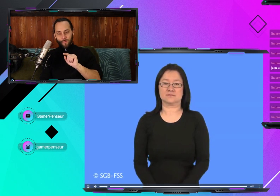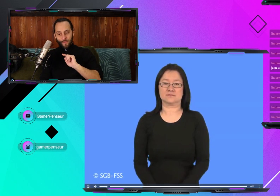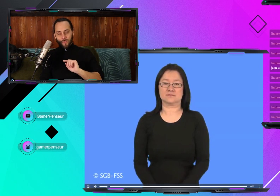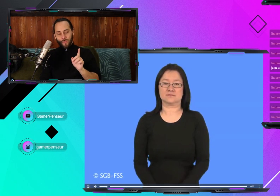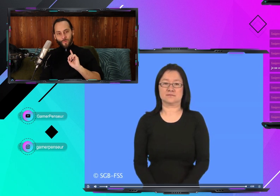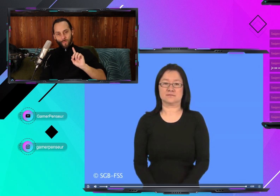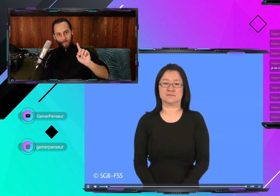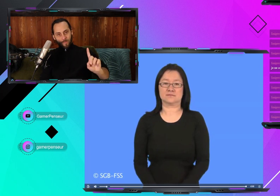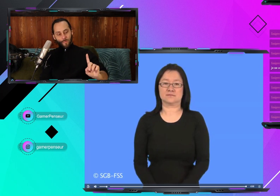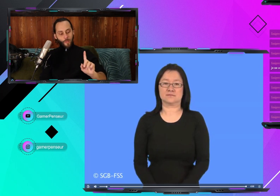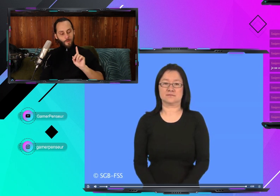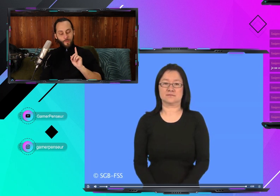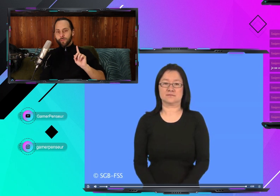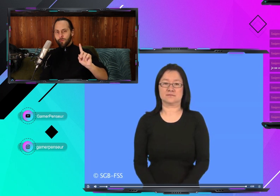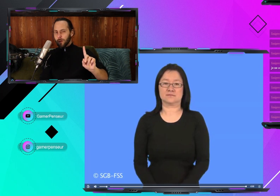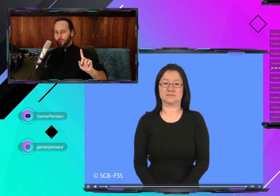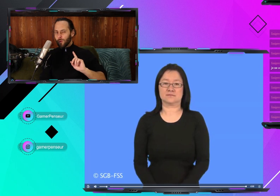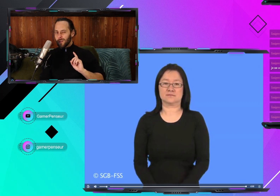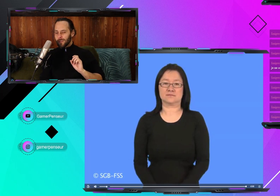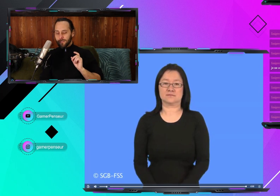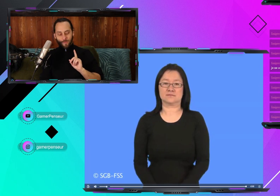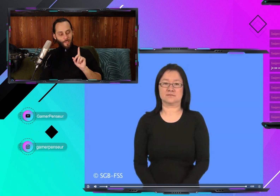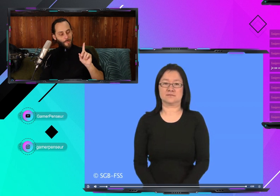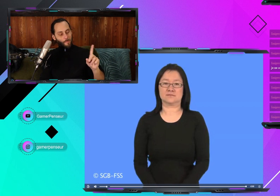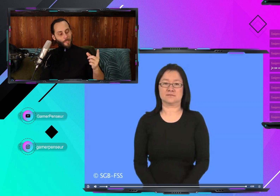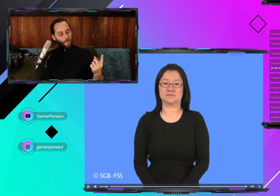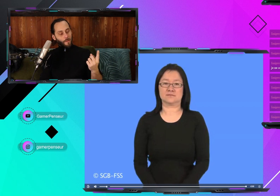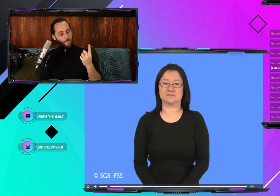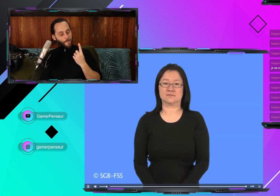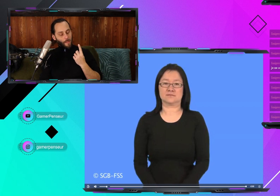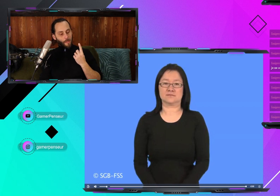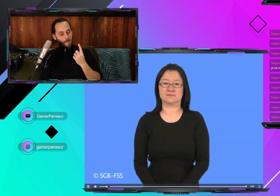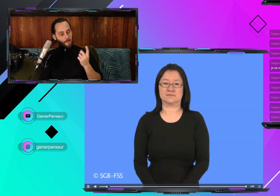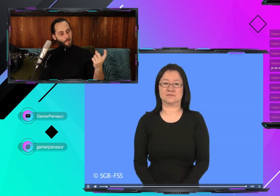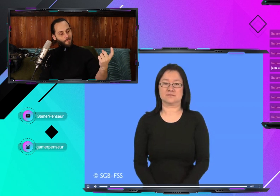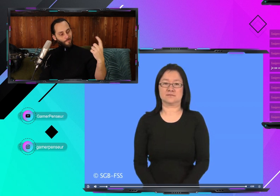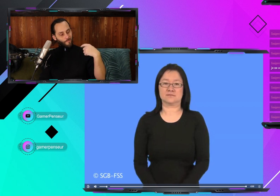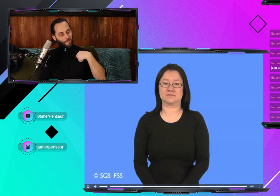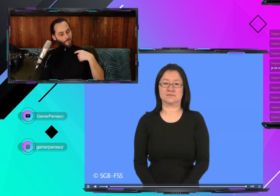Ah, ok, on va contrôler le signe venir, ça m'intrigue.